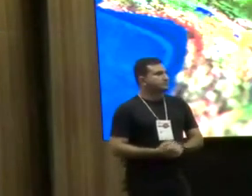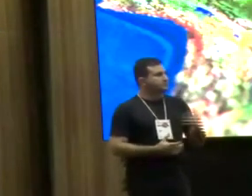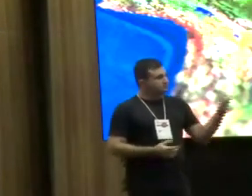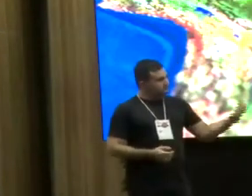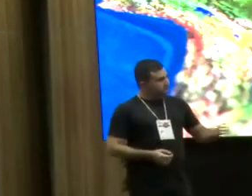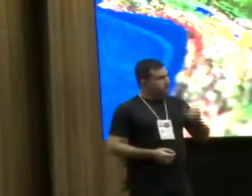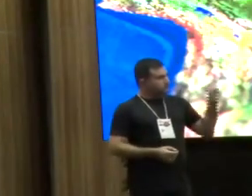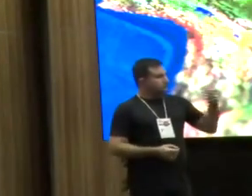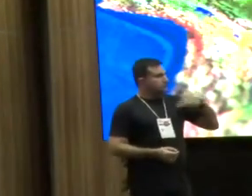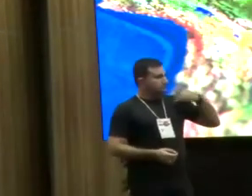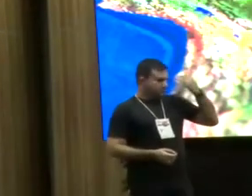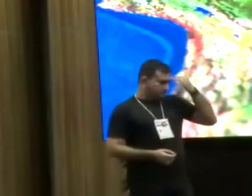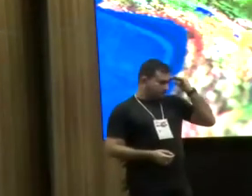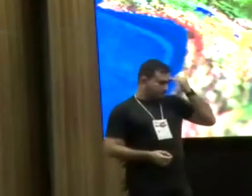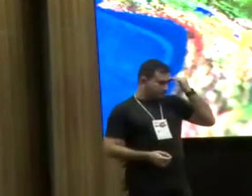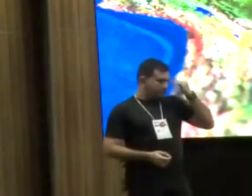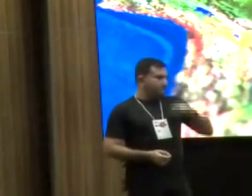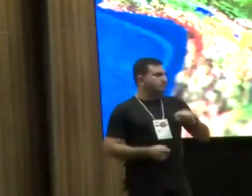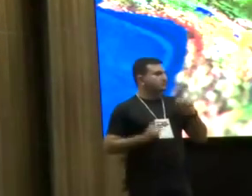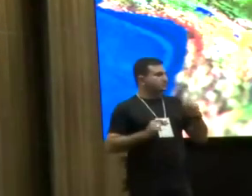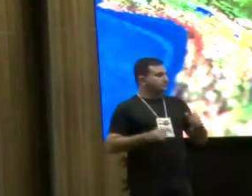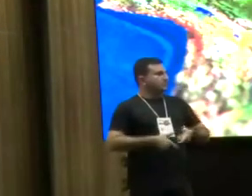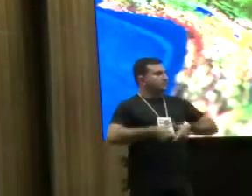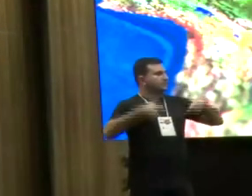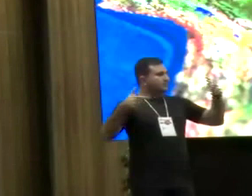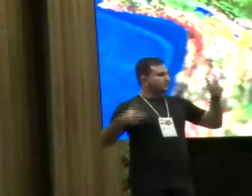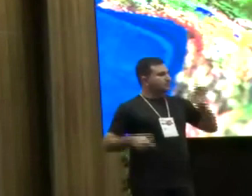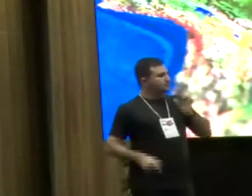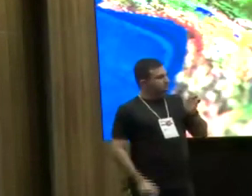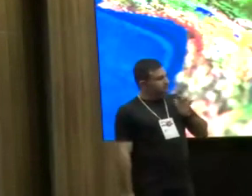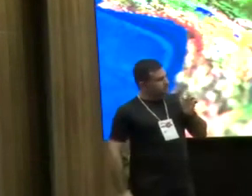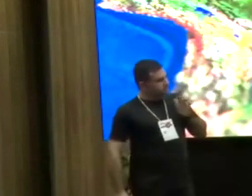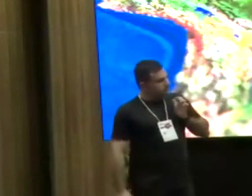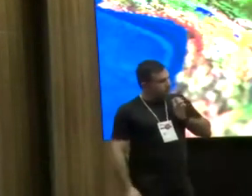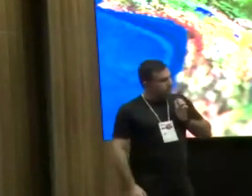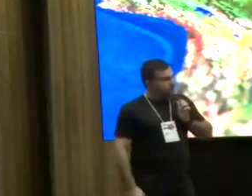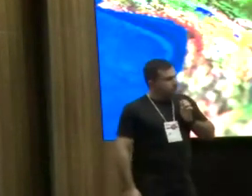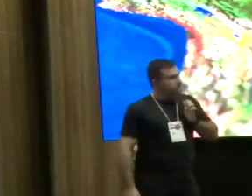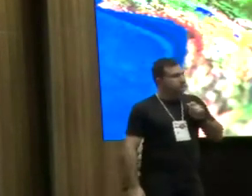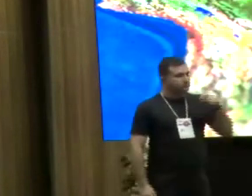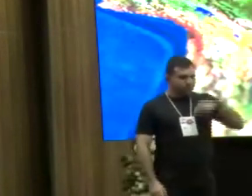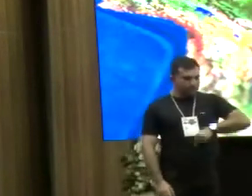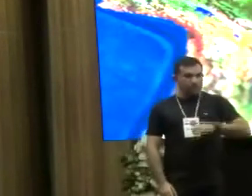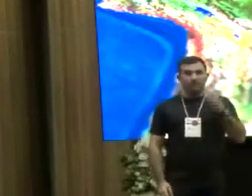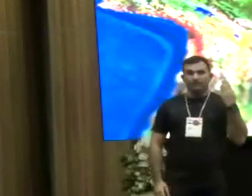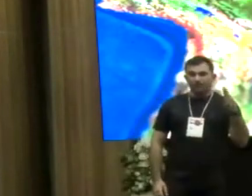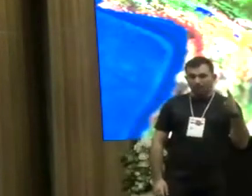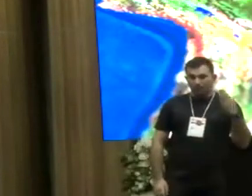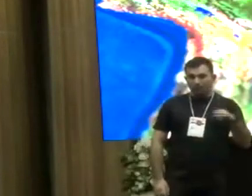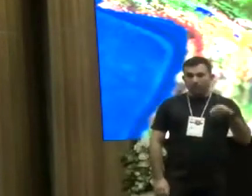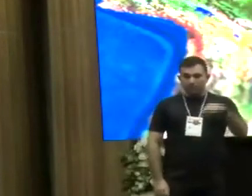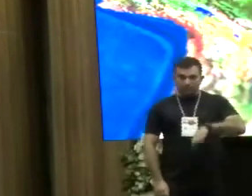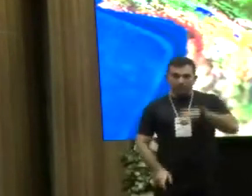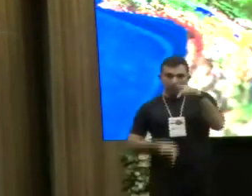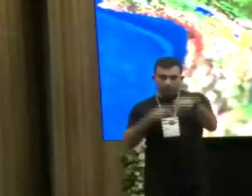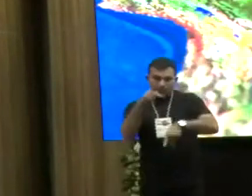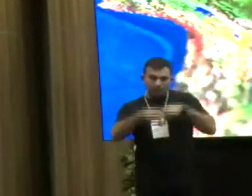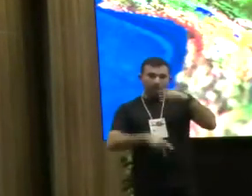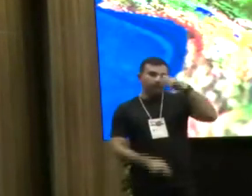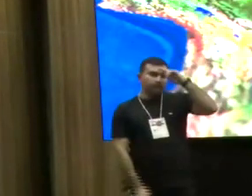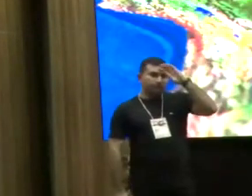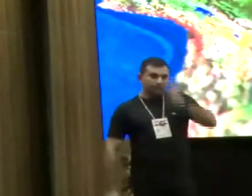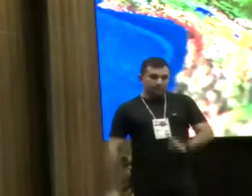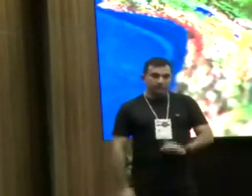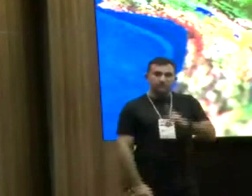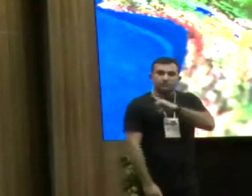que eu entenda que uma das maiores riquezas, inclusive do ponto de vista biológico do povo desse país,